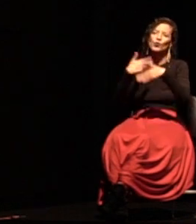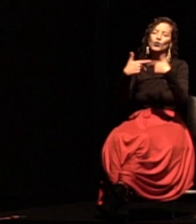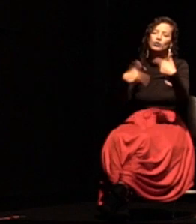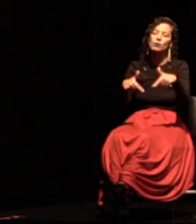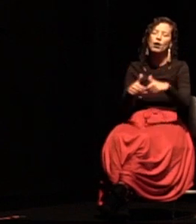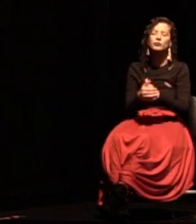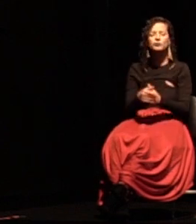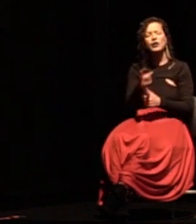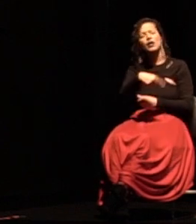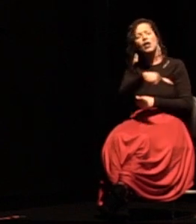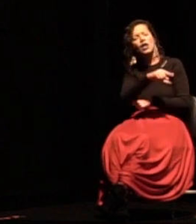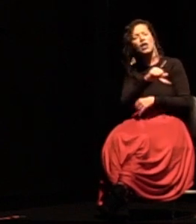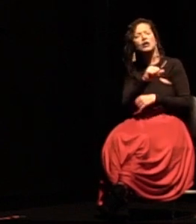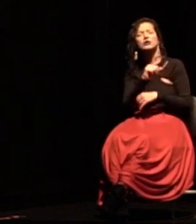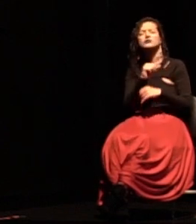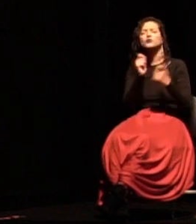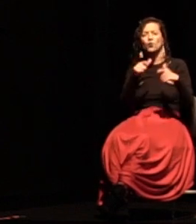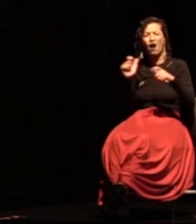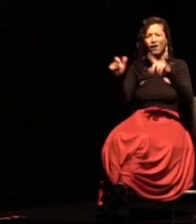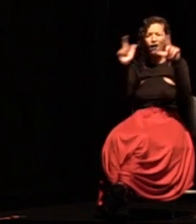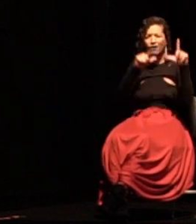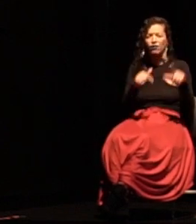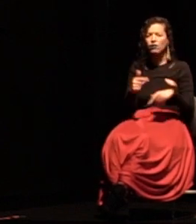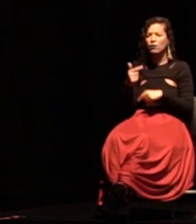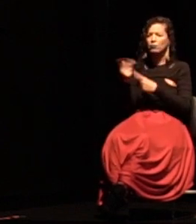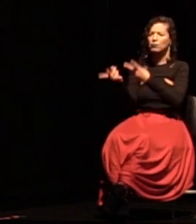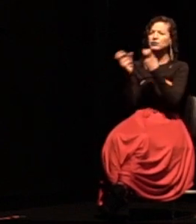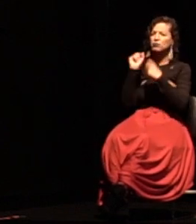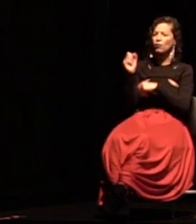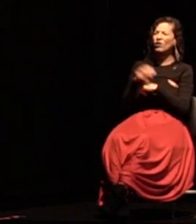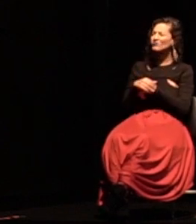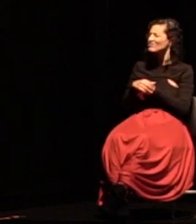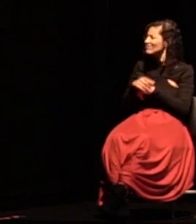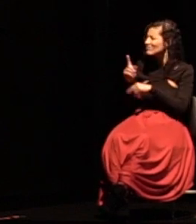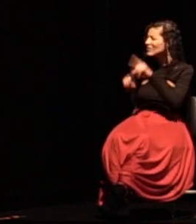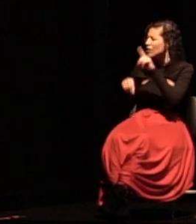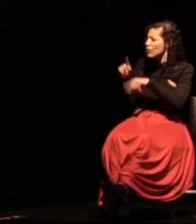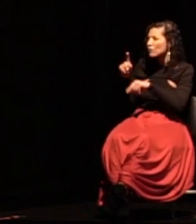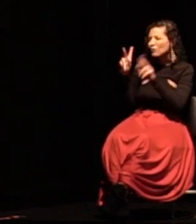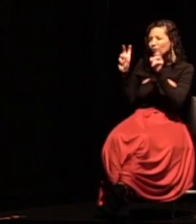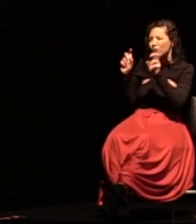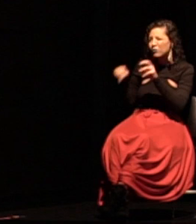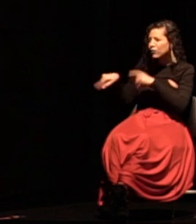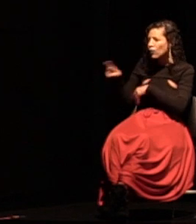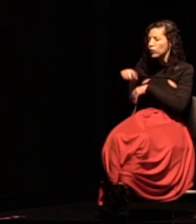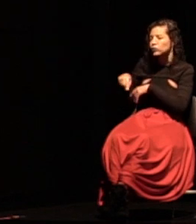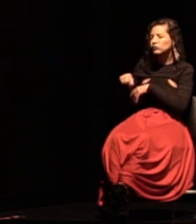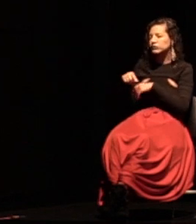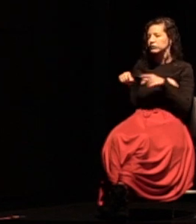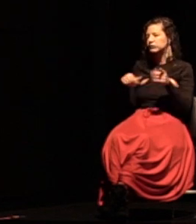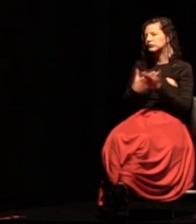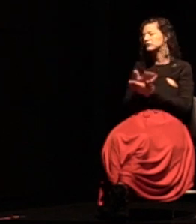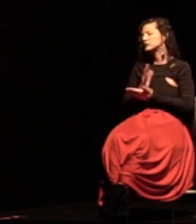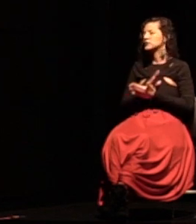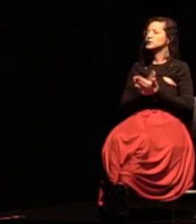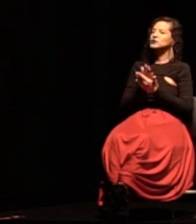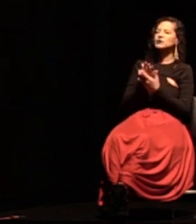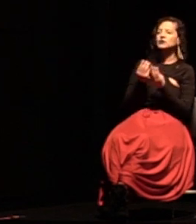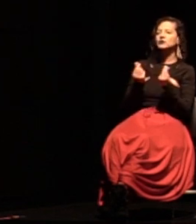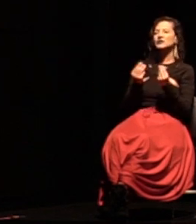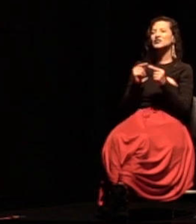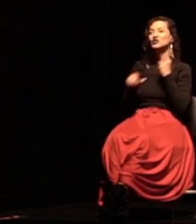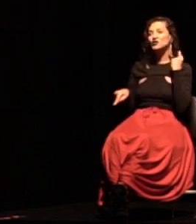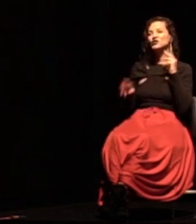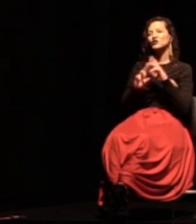que, se eles não acolhessem aqueles produtos, né, totalmente desconfortáveis, desalinhados